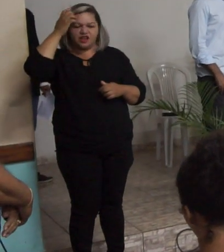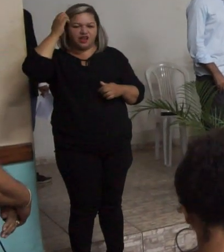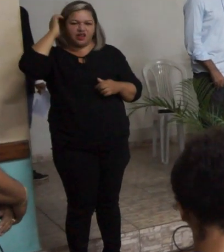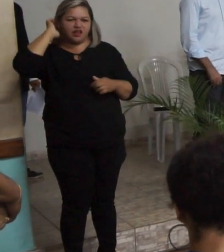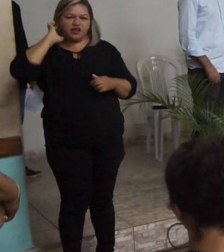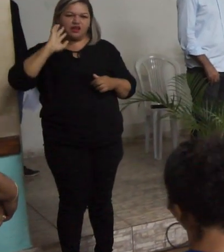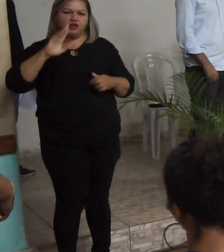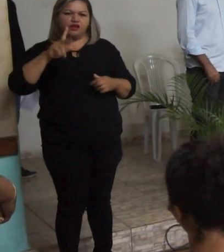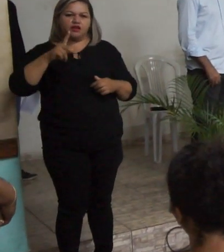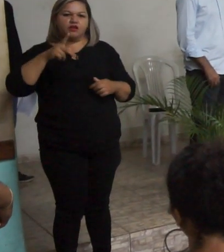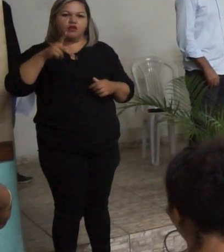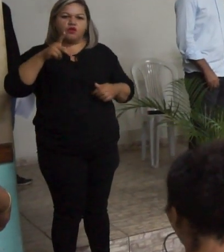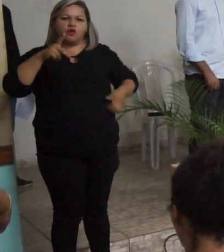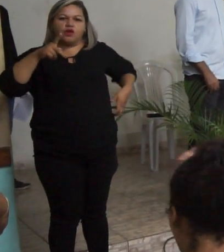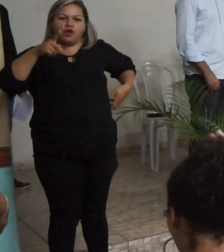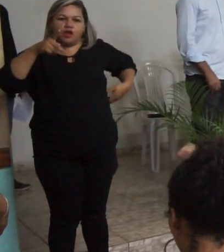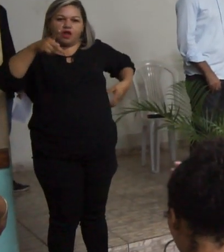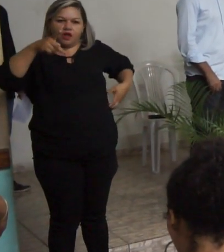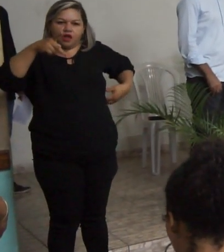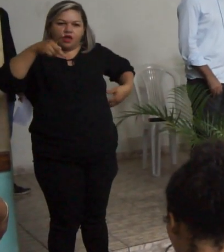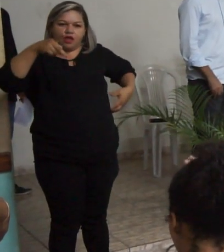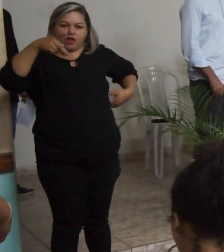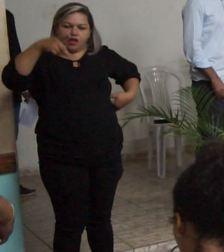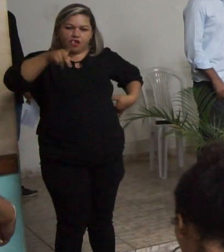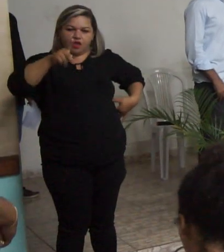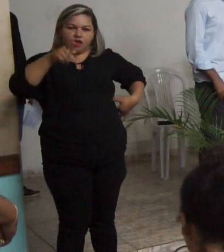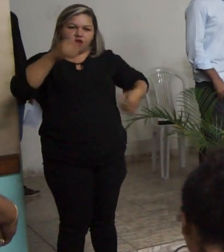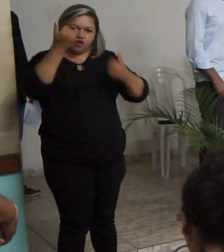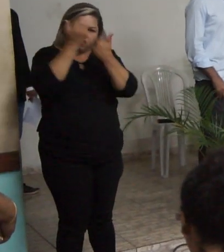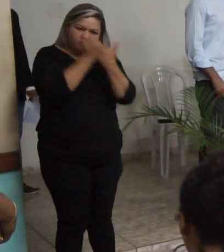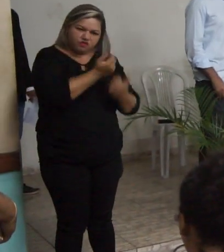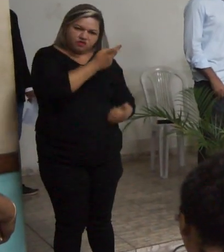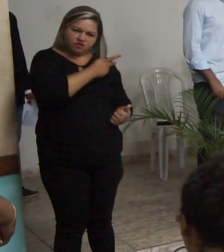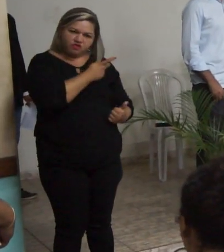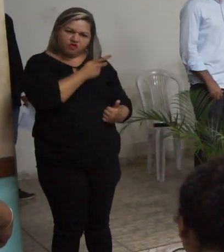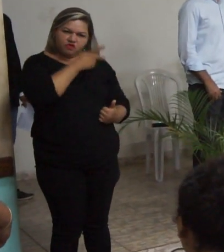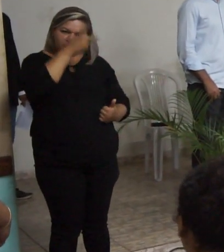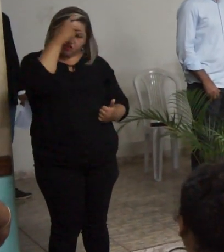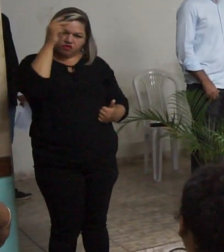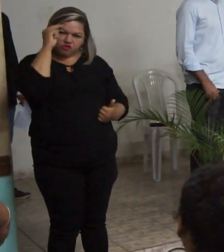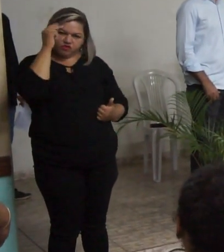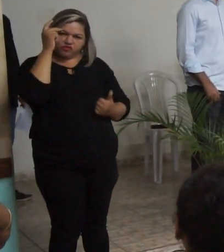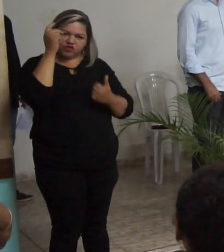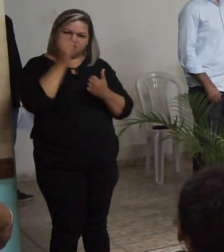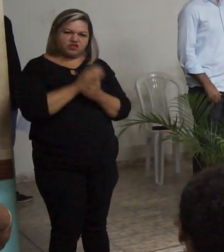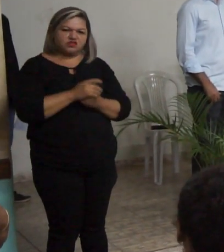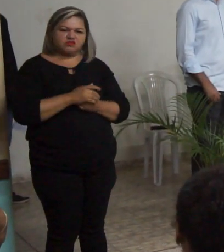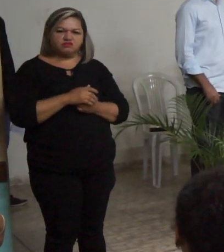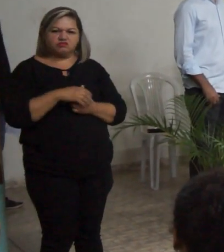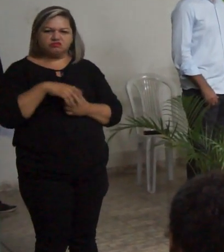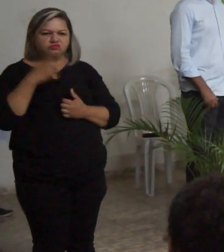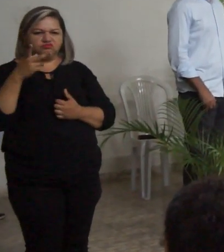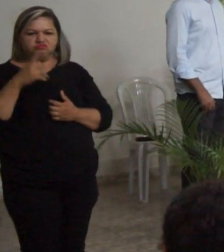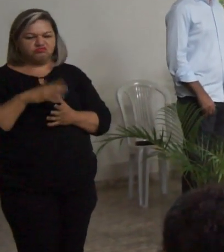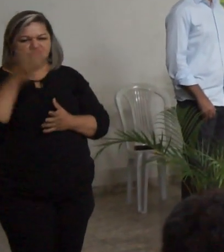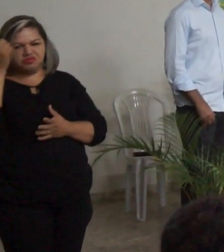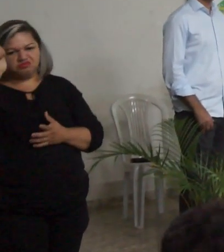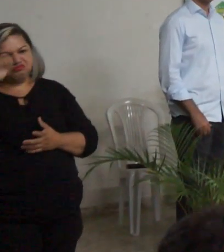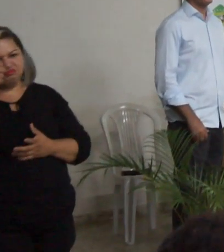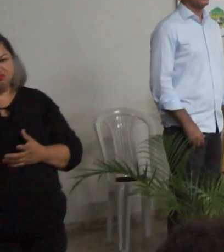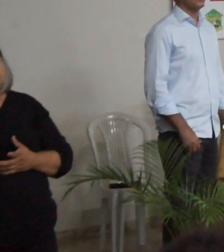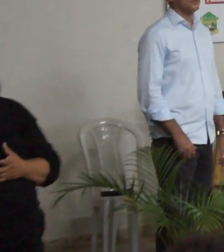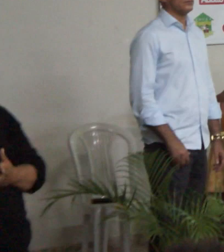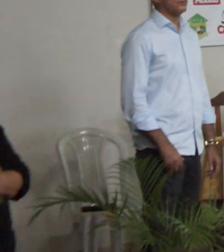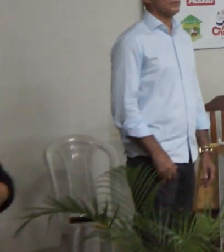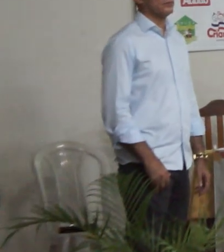terá, embora seja por um momento, por 15, 20 dias talvez, mas terá um novo prefeito, mas eu tenho certeza que irá conduzir